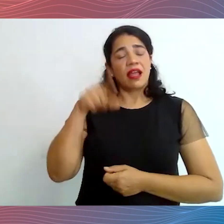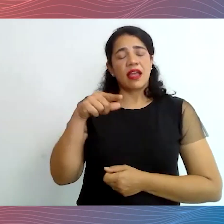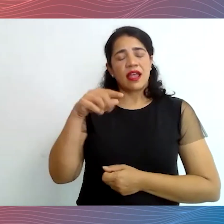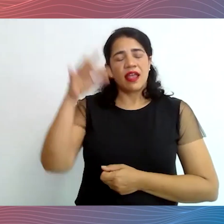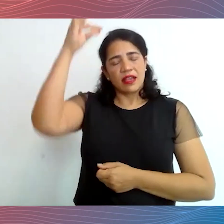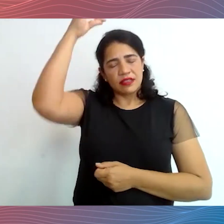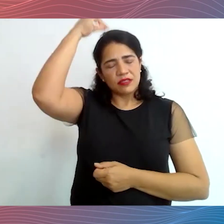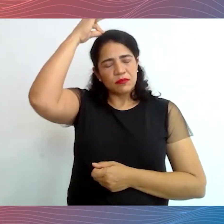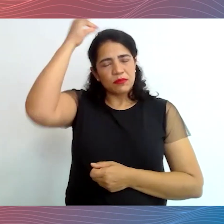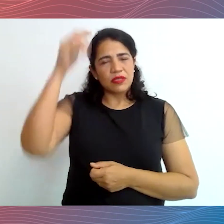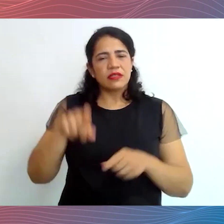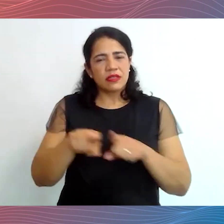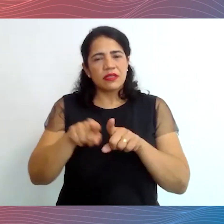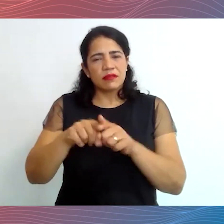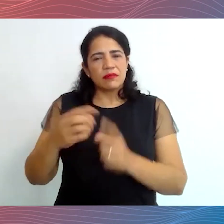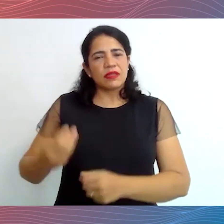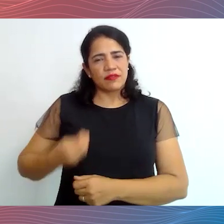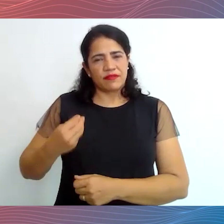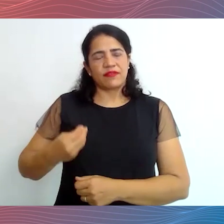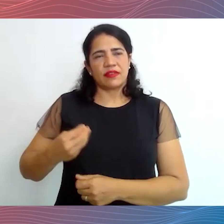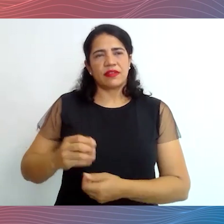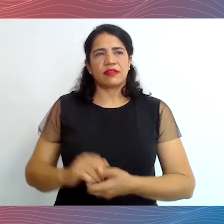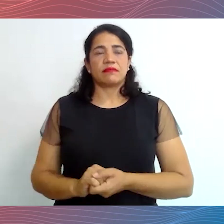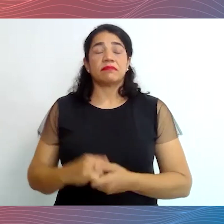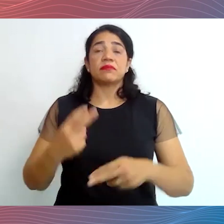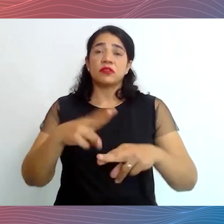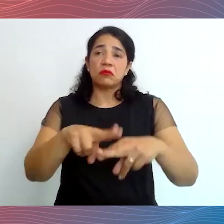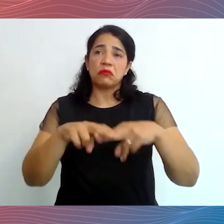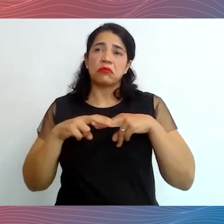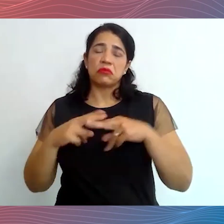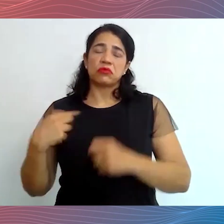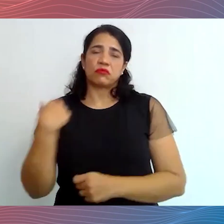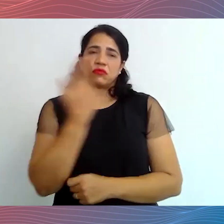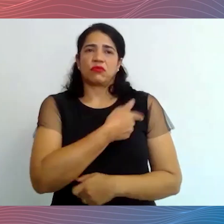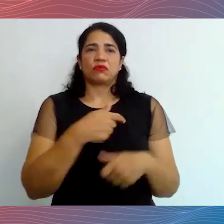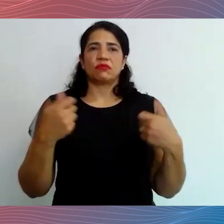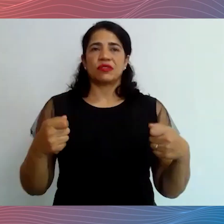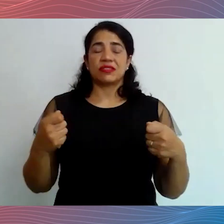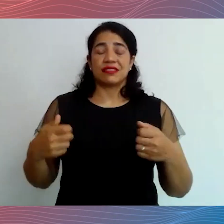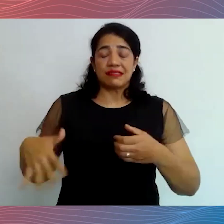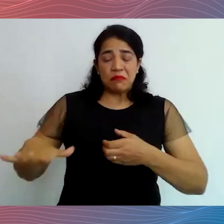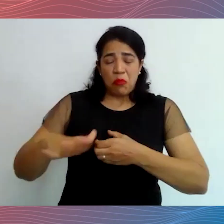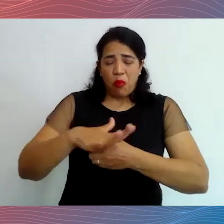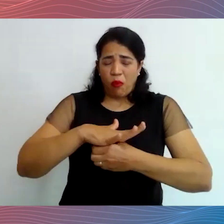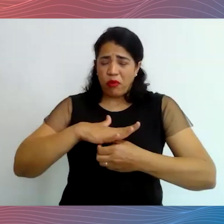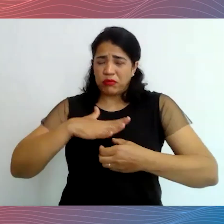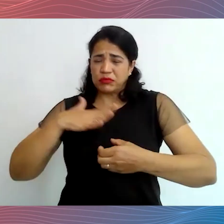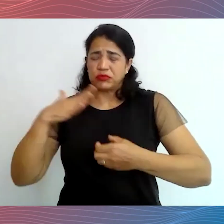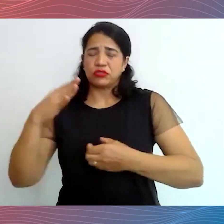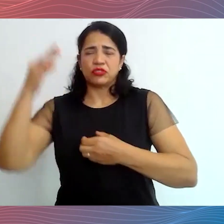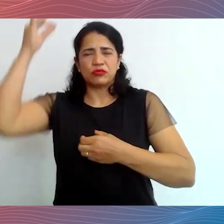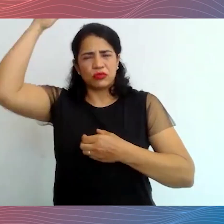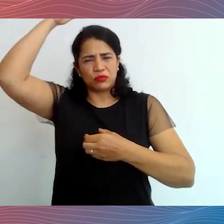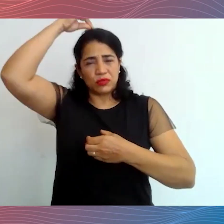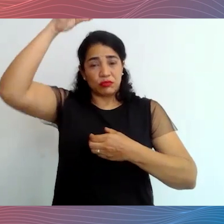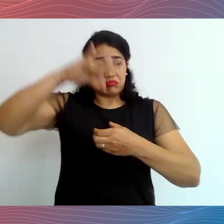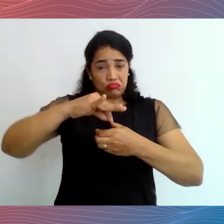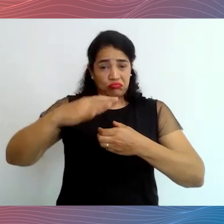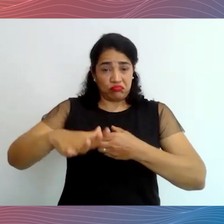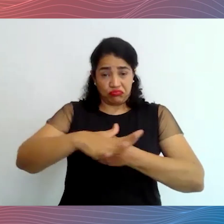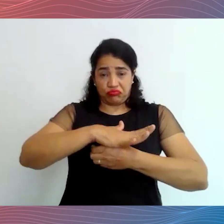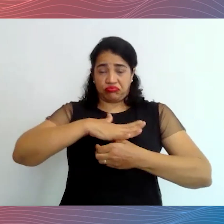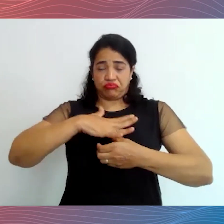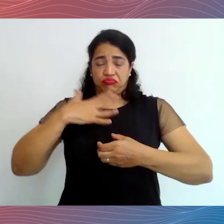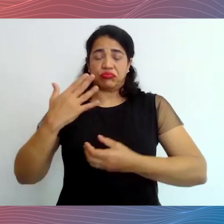Por isso, irmãos, devemos encher-nos do Espírito para poder viver uma vida humana normal e não buscar satisfação